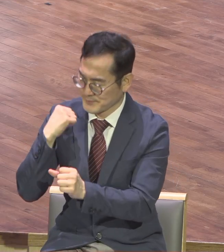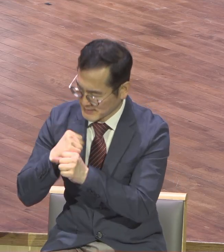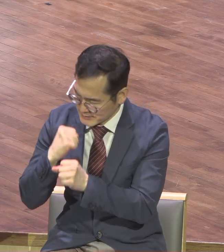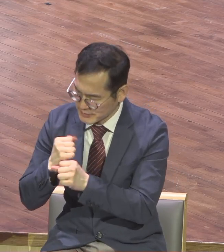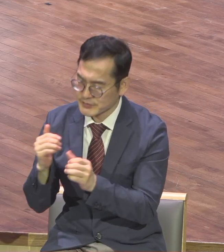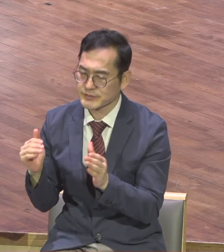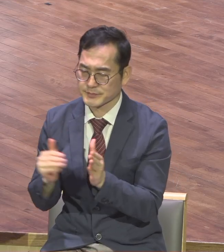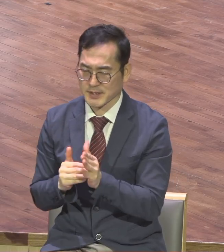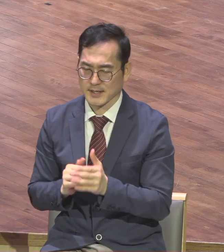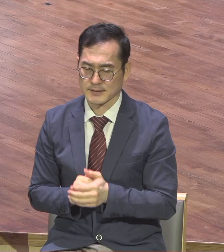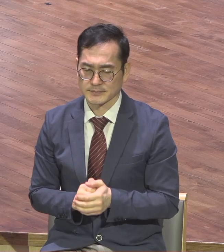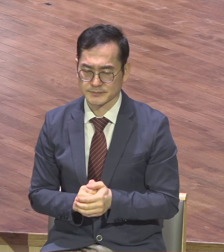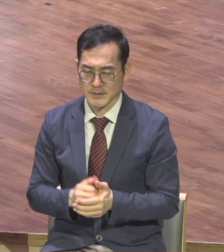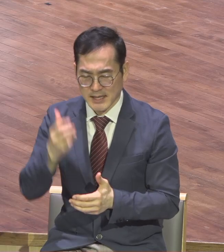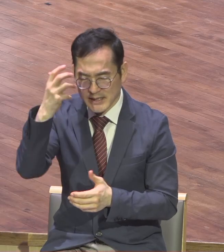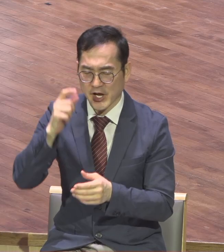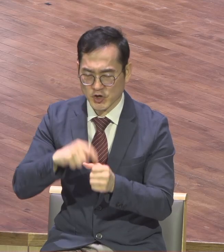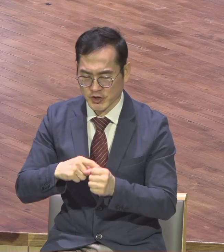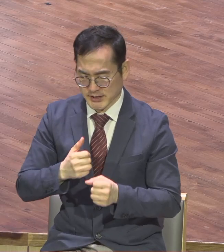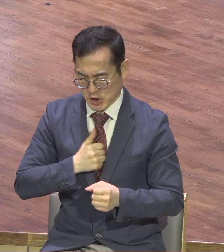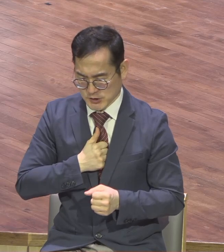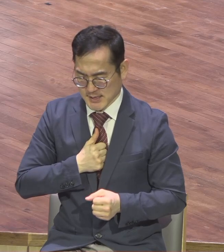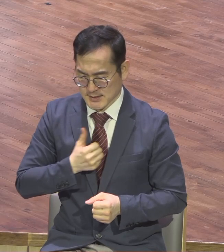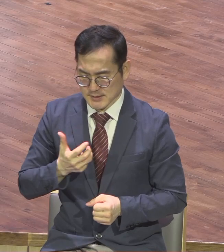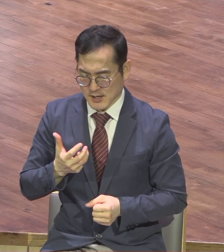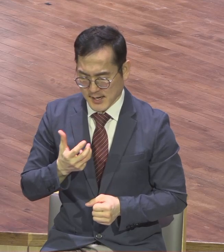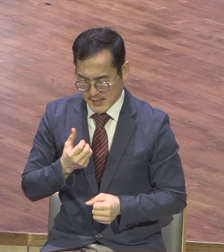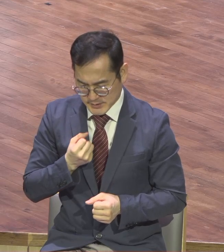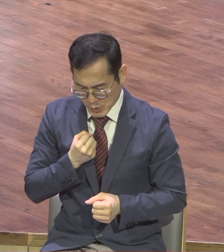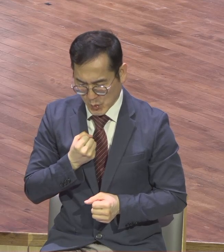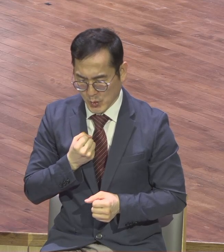자라고 하는 이 영적 정체성을 우리 영계 모든